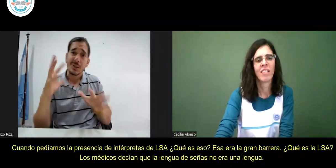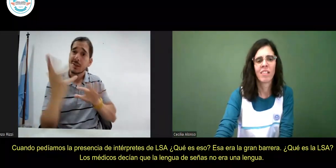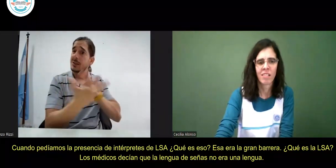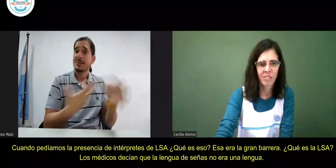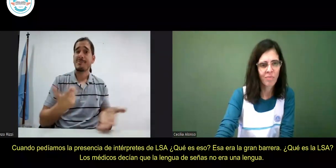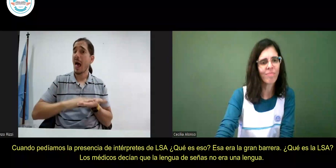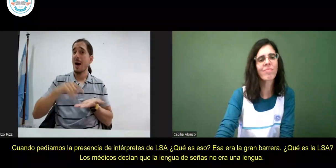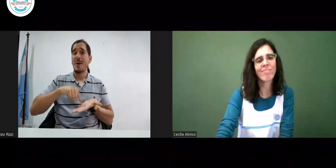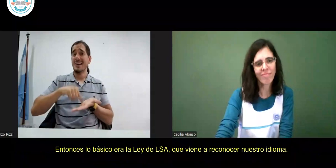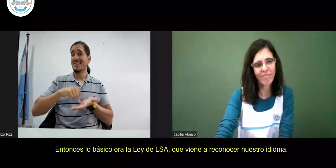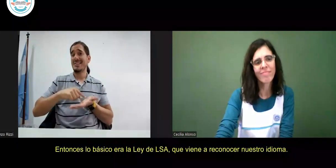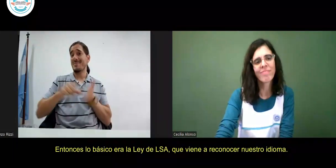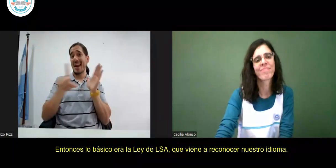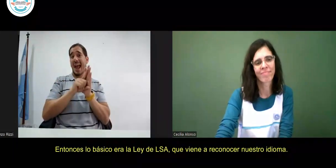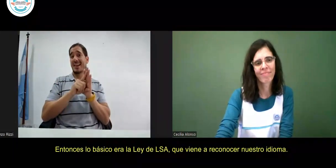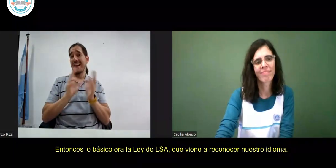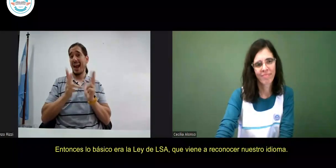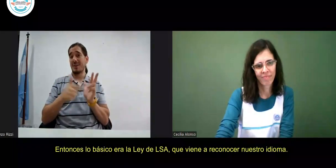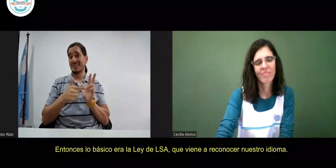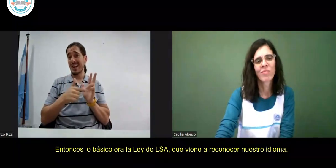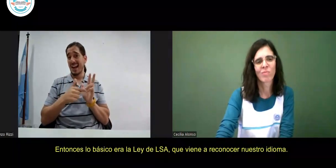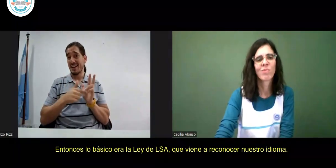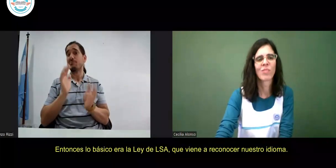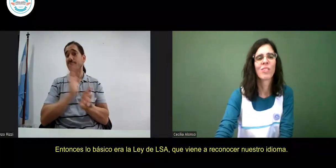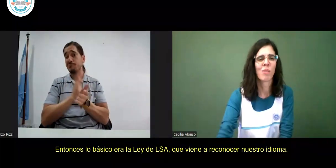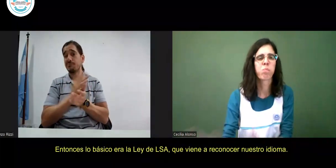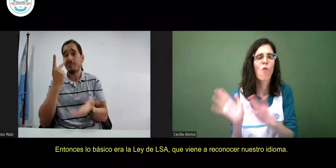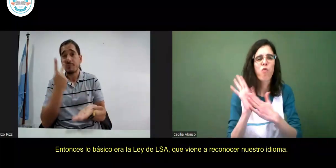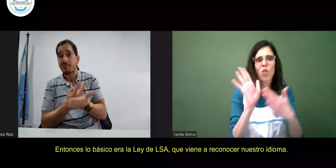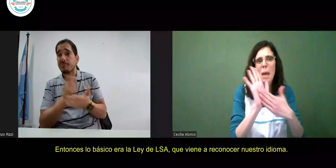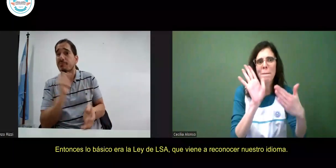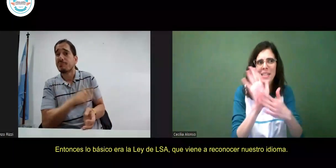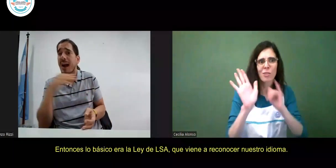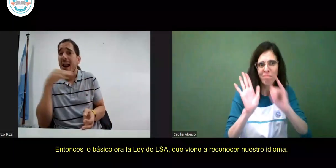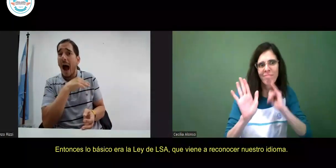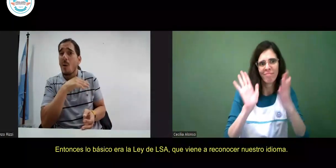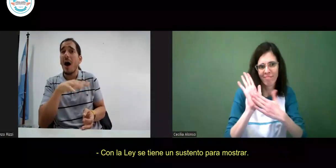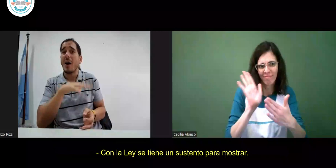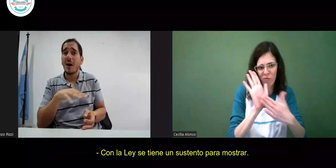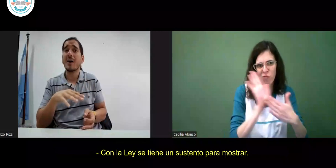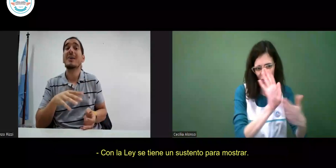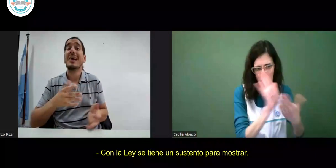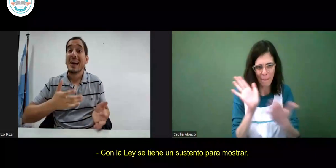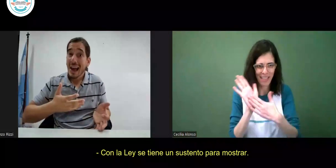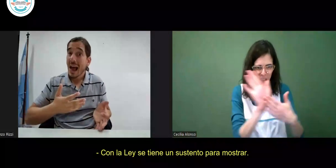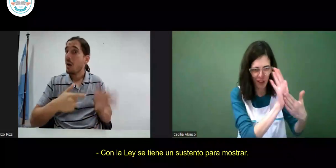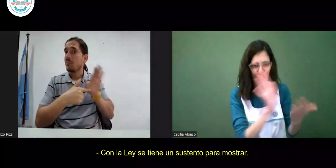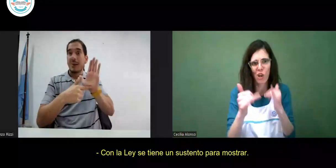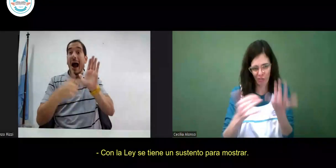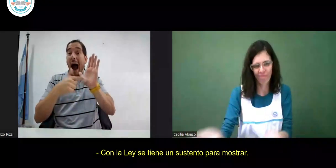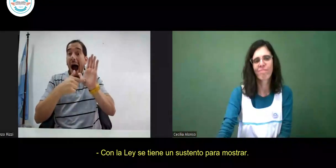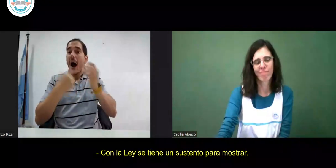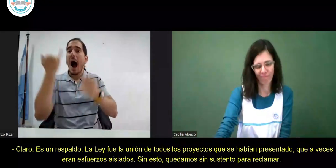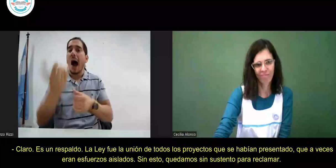Entonces, lo básico era la ley de lengua de señas, que viene a reconocer nuestro idioma. Con la ley se tiene un sustento